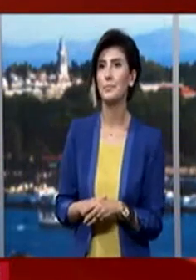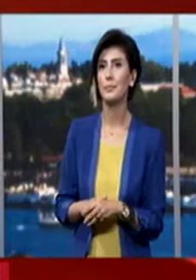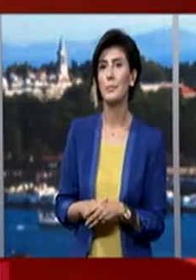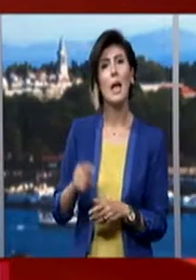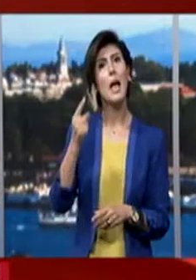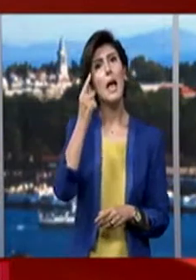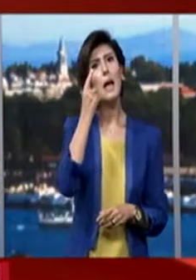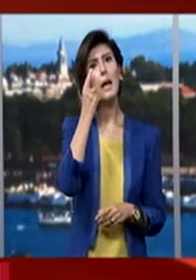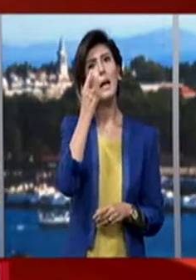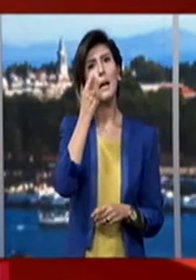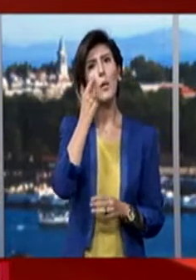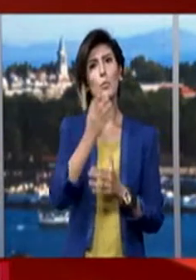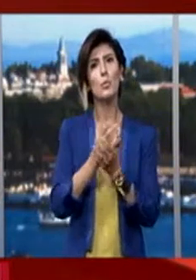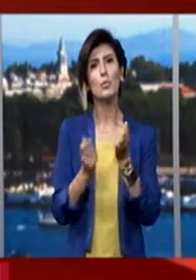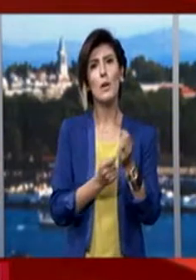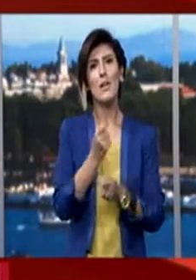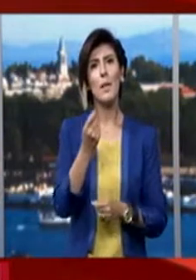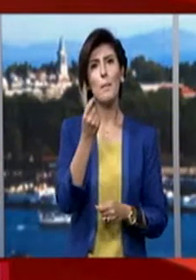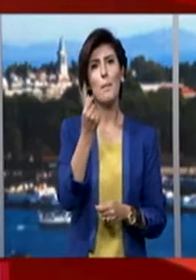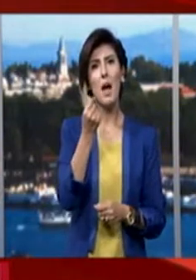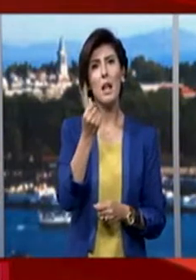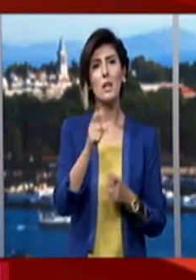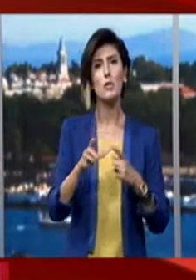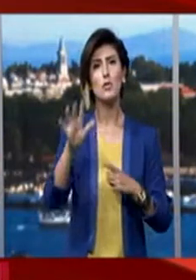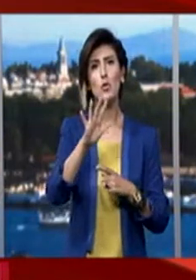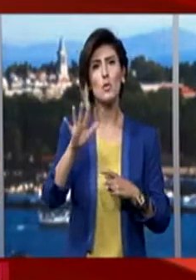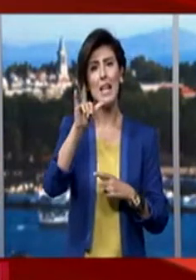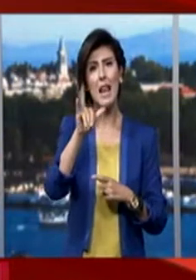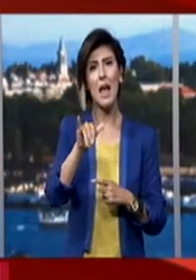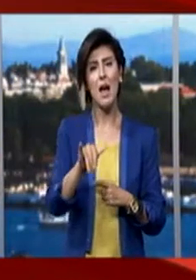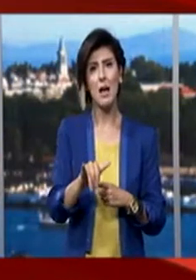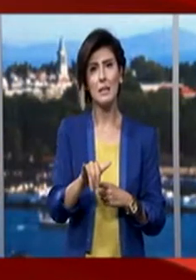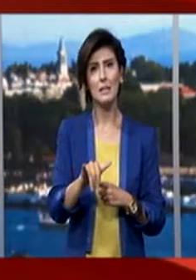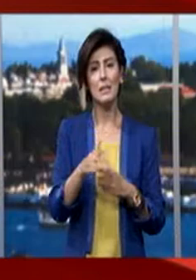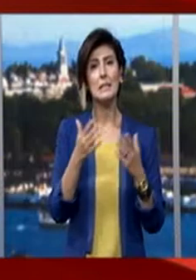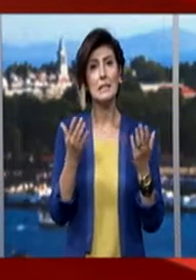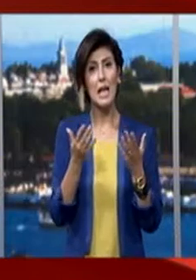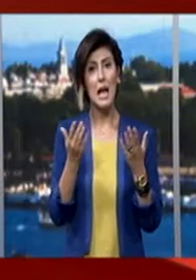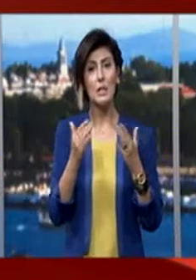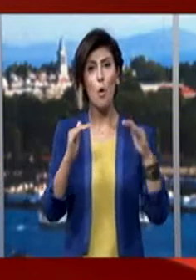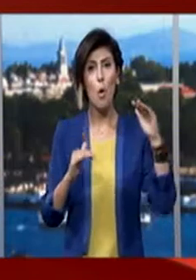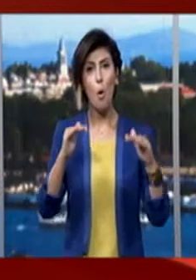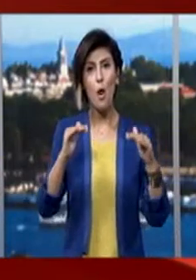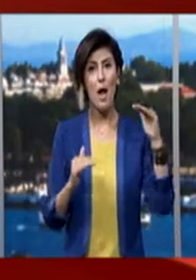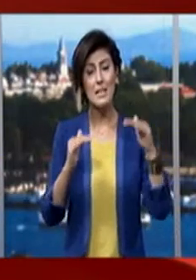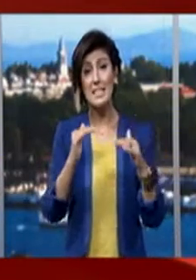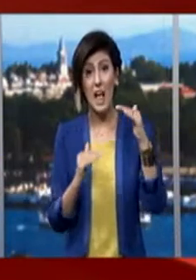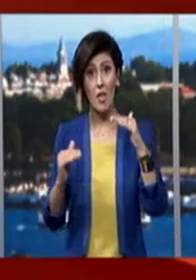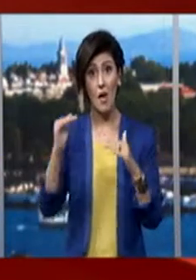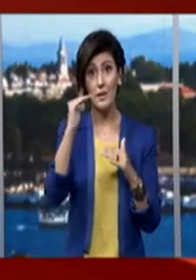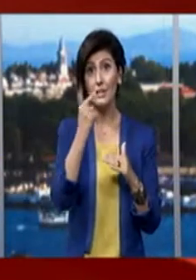Kamu görevlilerinin mali ve sosyal haklarında ise, yani oransal artış diye ifade